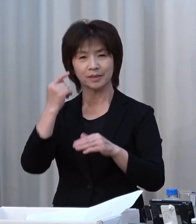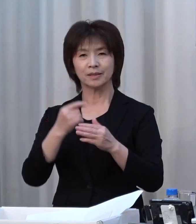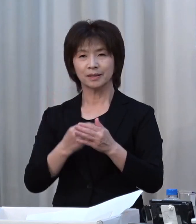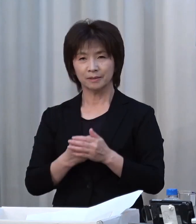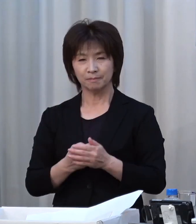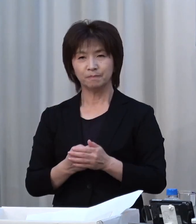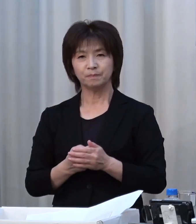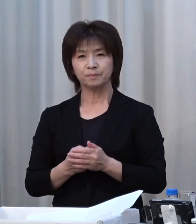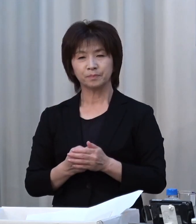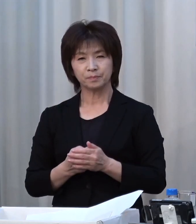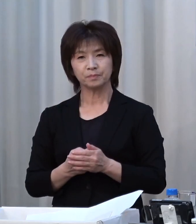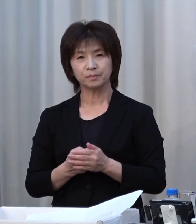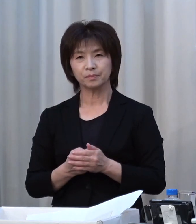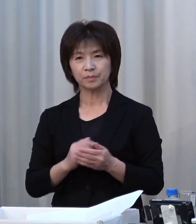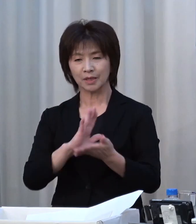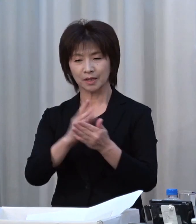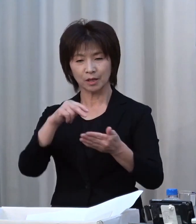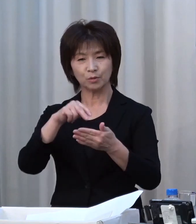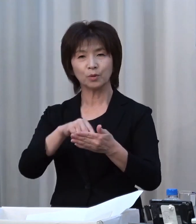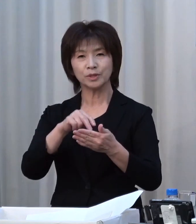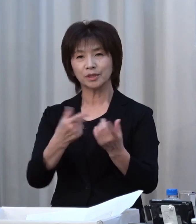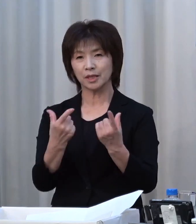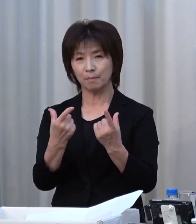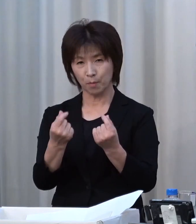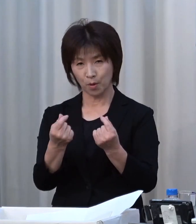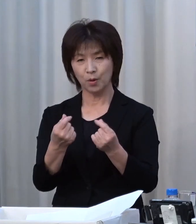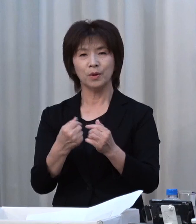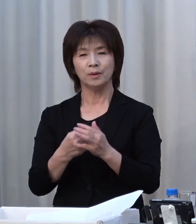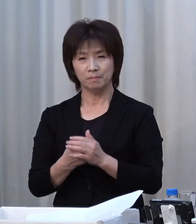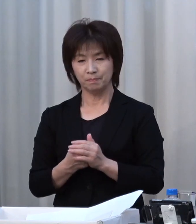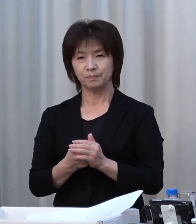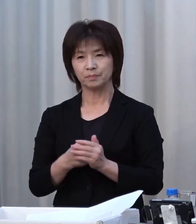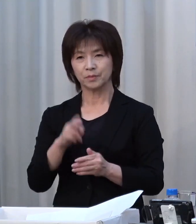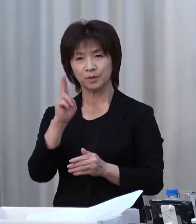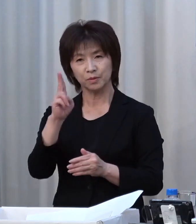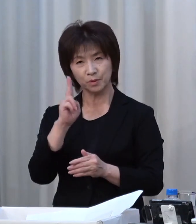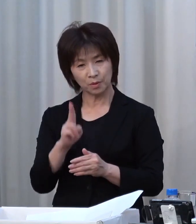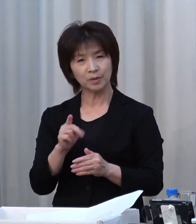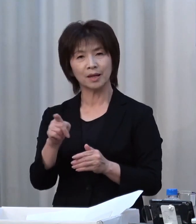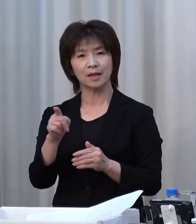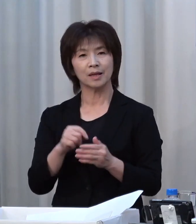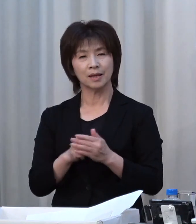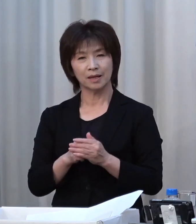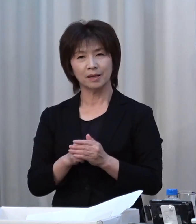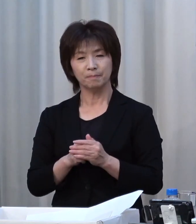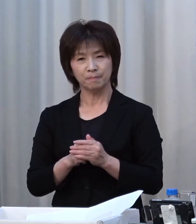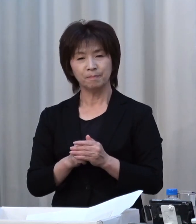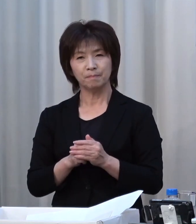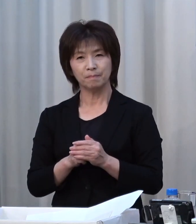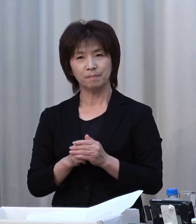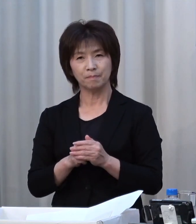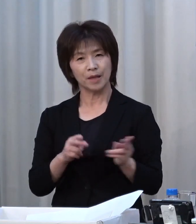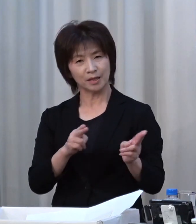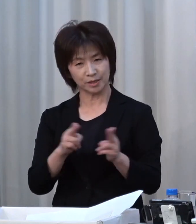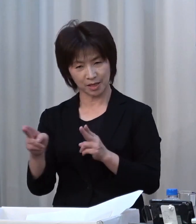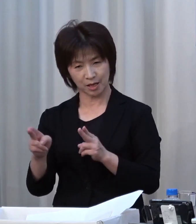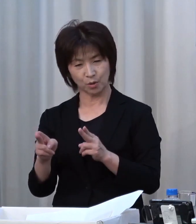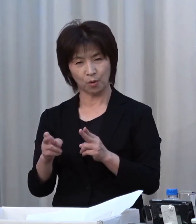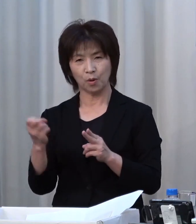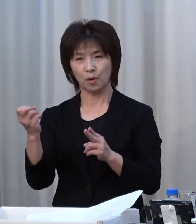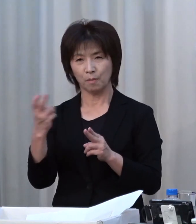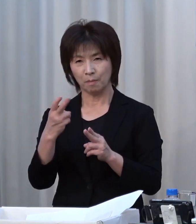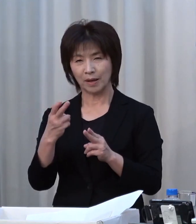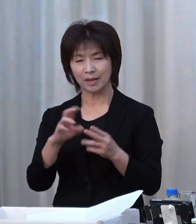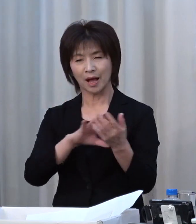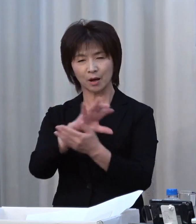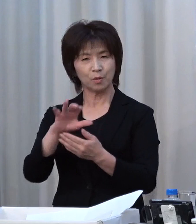ているところでございます。まあ、県といたしましてもですね、そのようなまあ、制度があり、そしてまたですね、